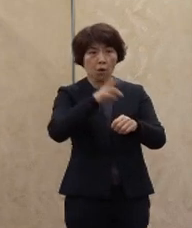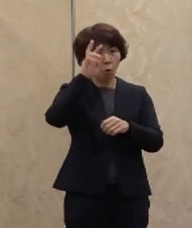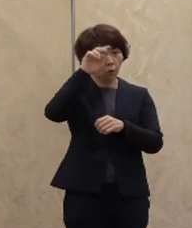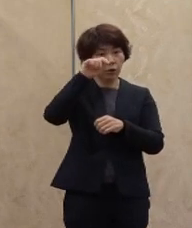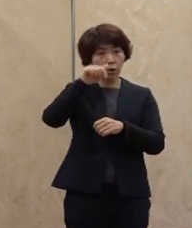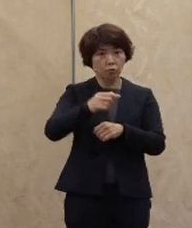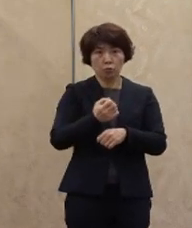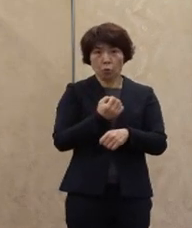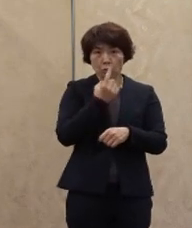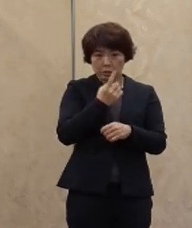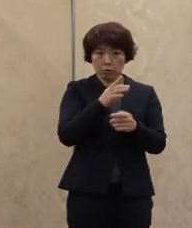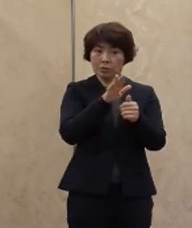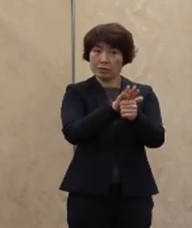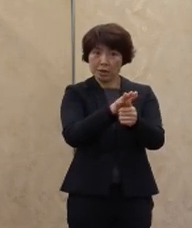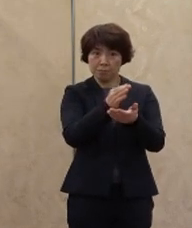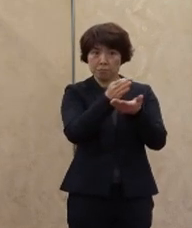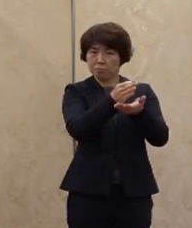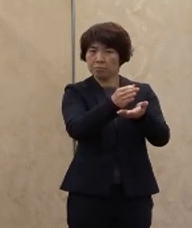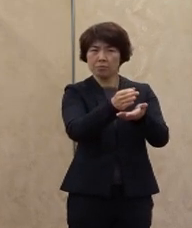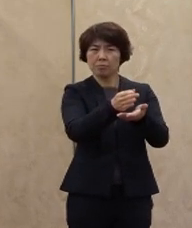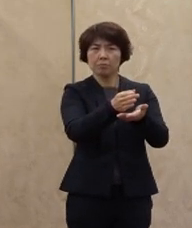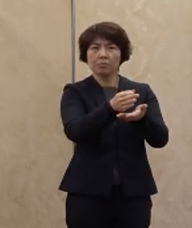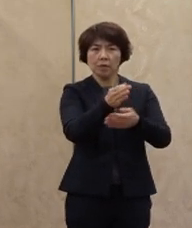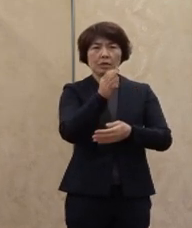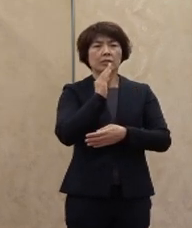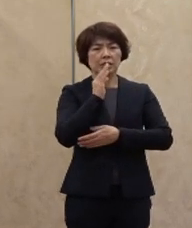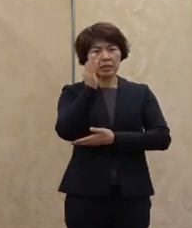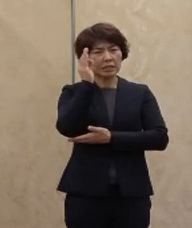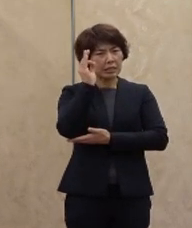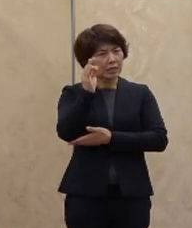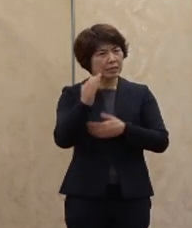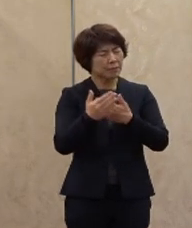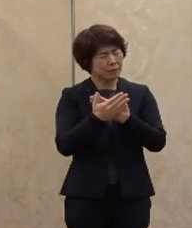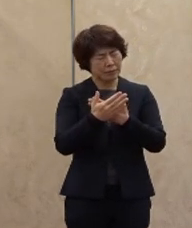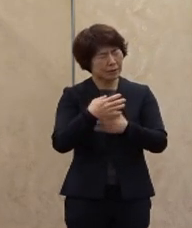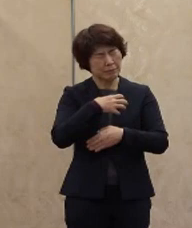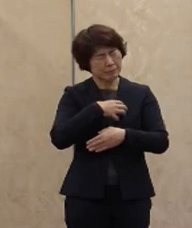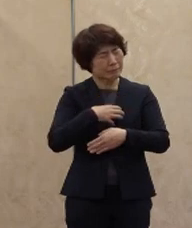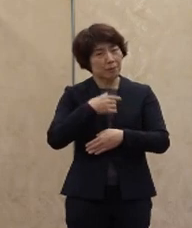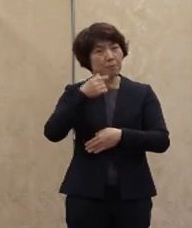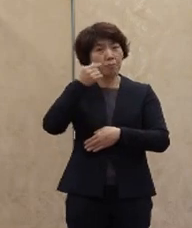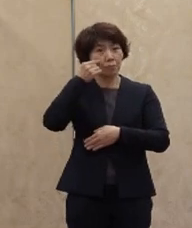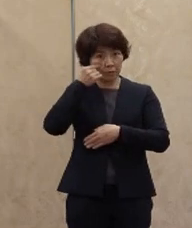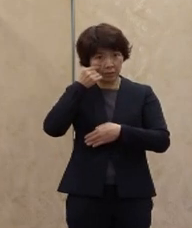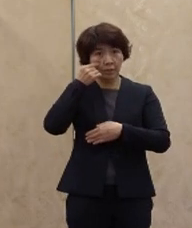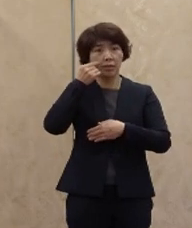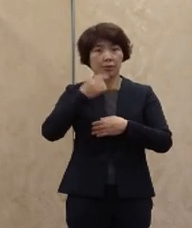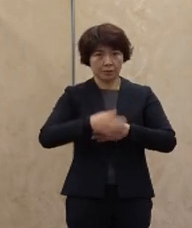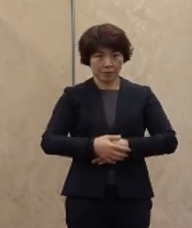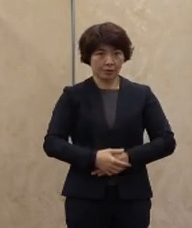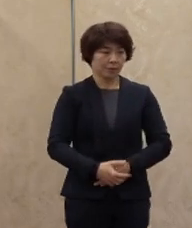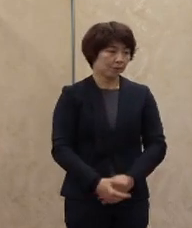府独自の支援というのはちょっと財政的にも難しいということです。